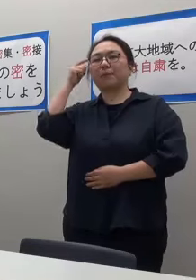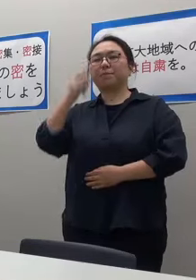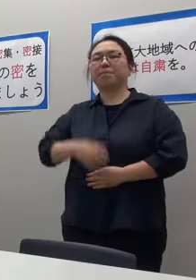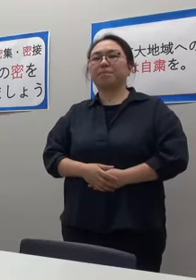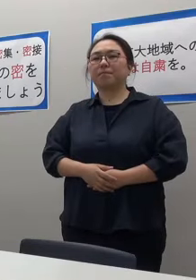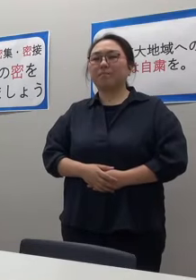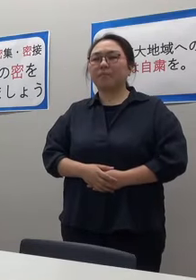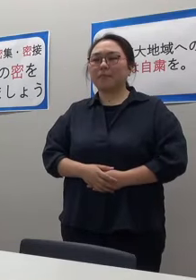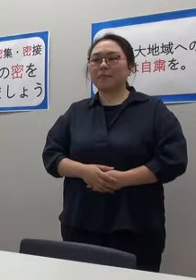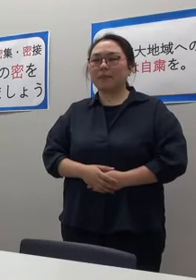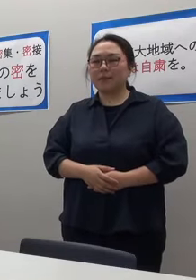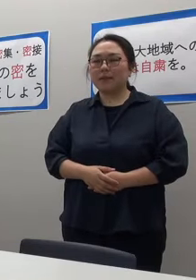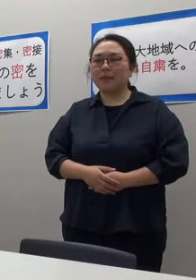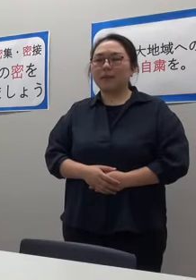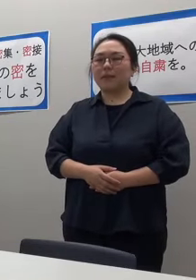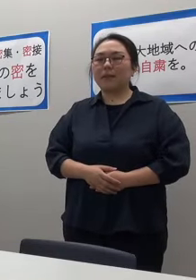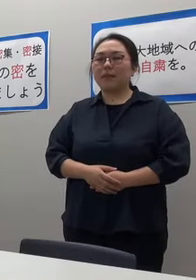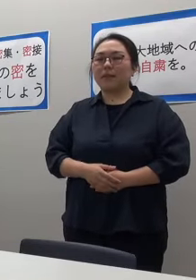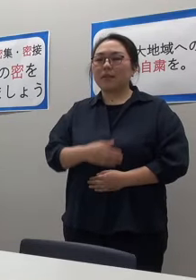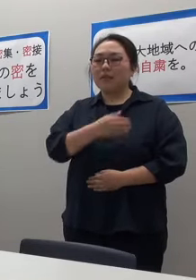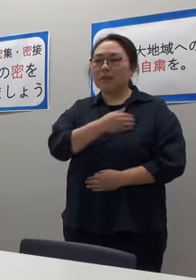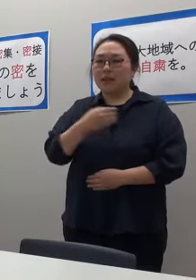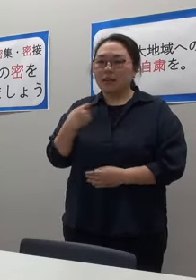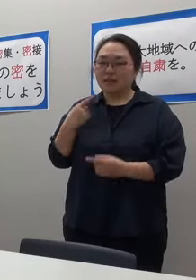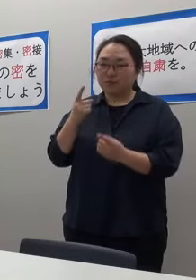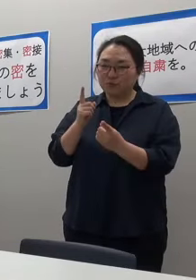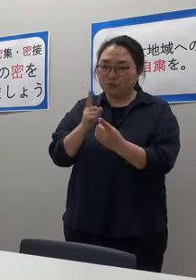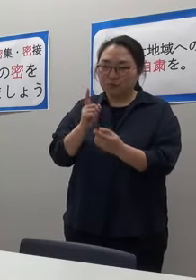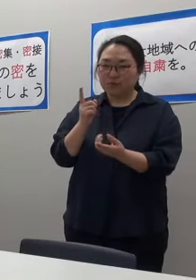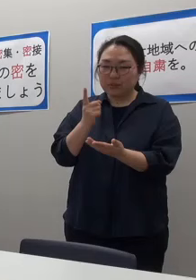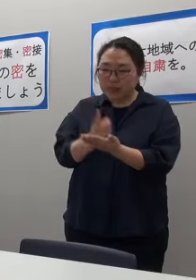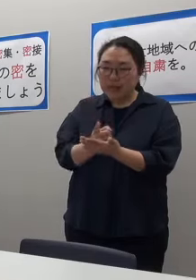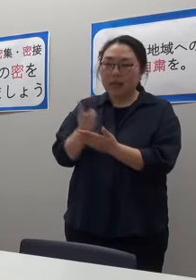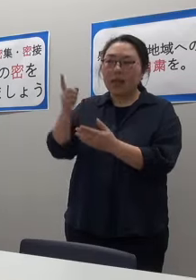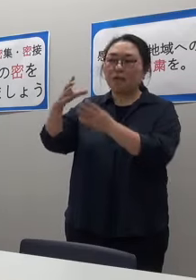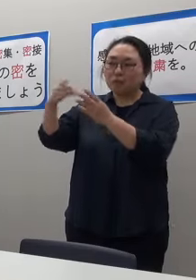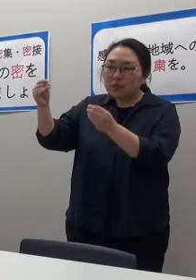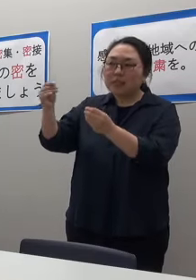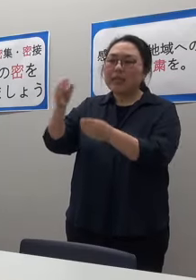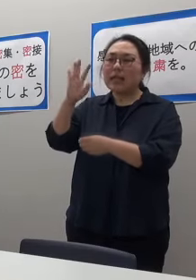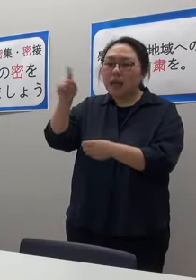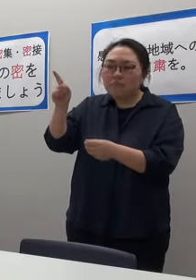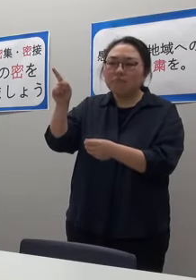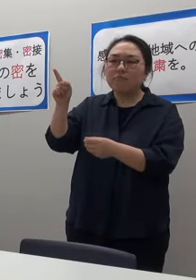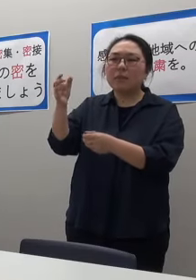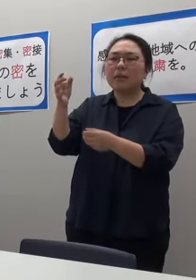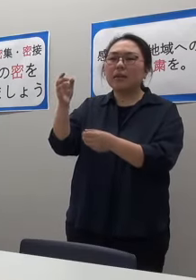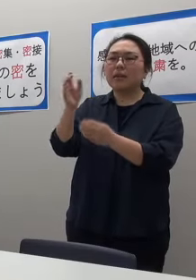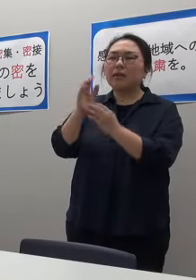なるだけ国県の方にそういったシステムを積極的に作っていってほしいというようなお考えであるという理解でいいで